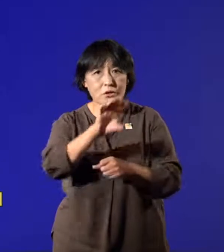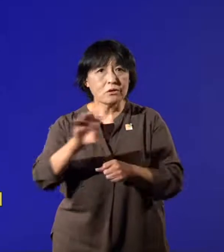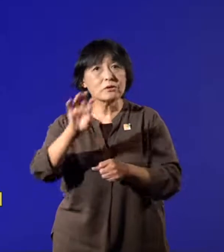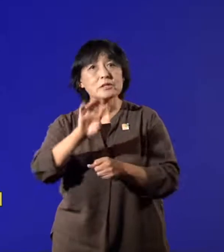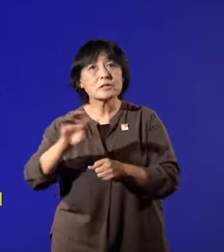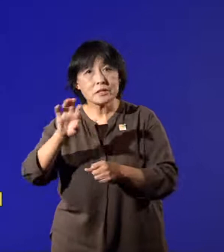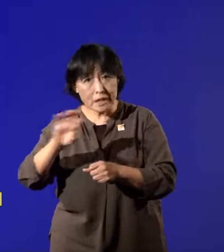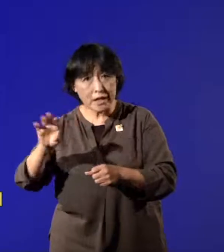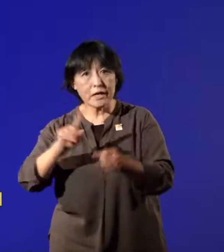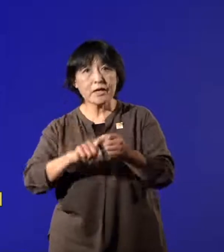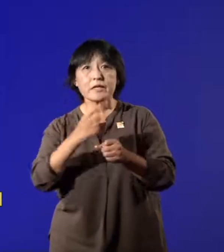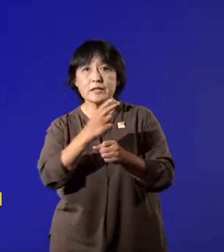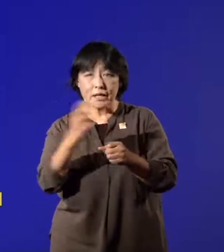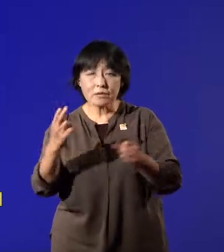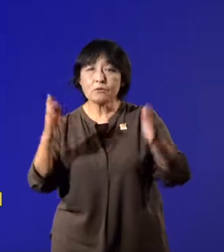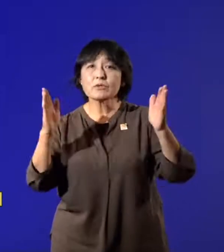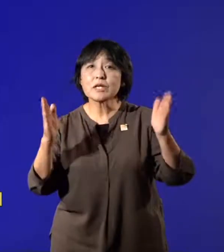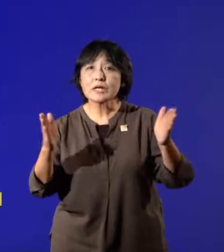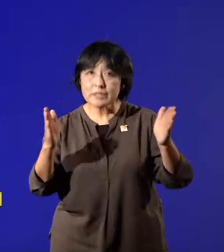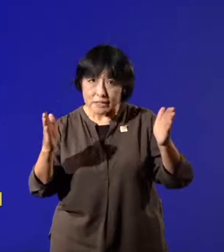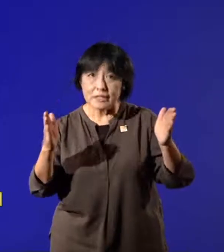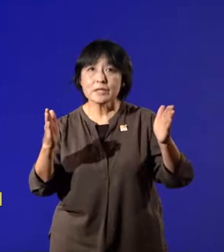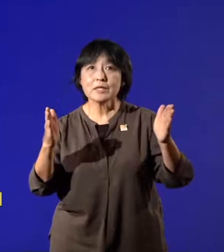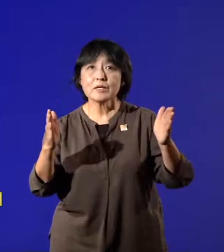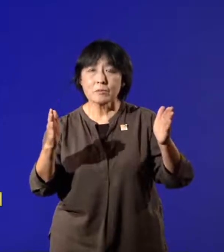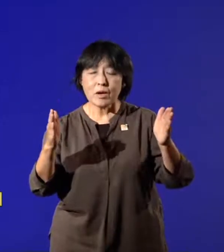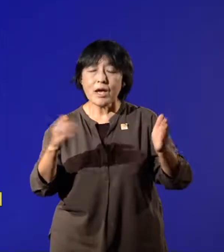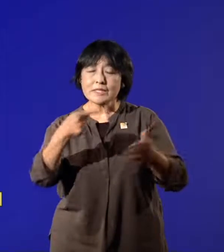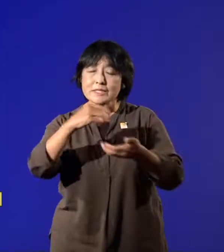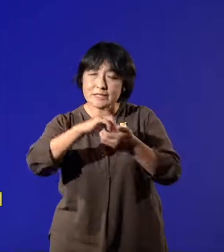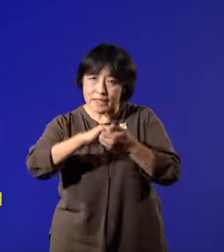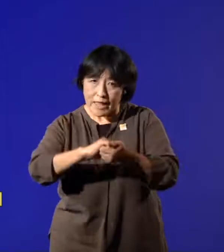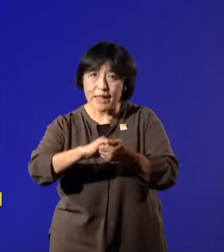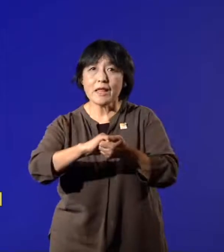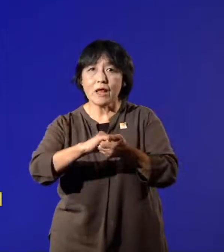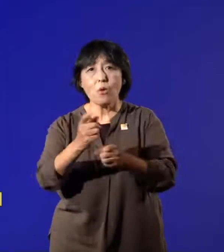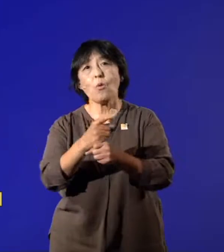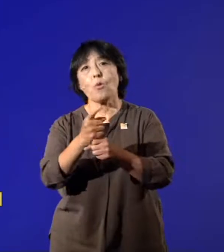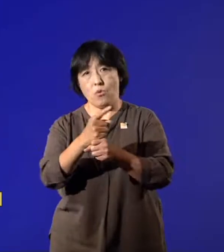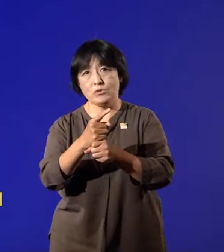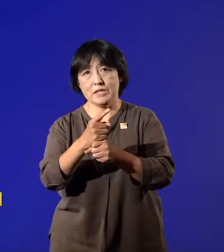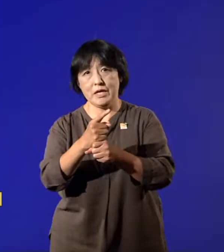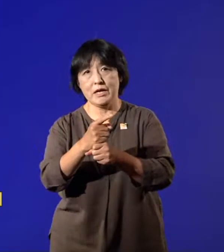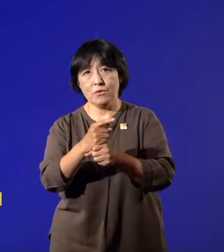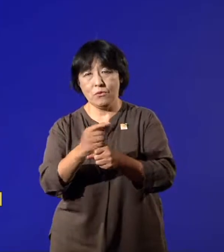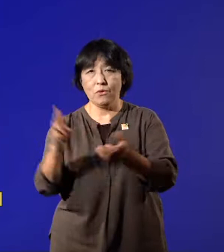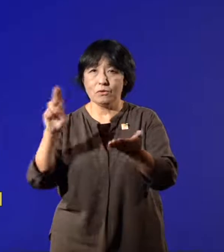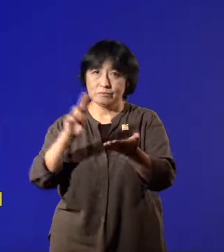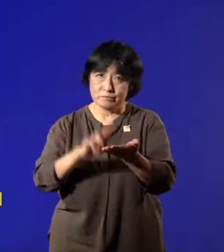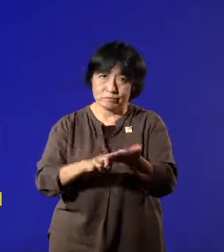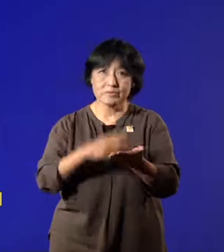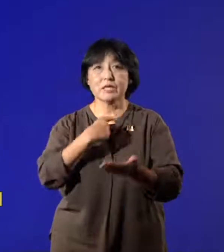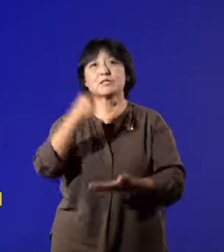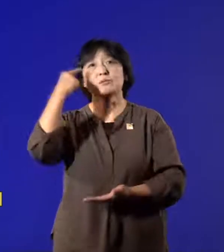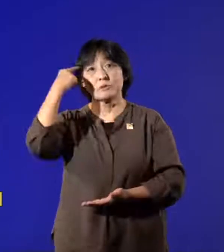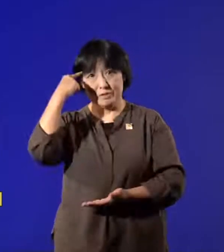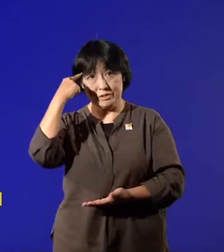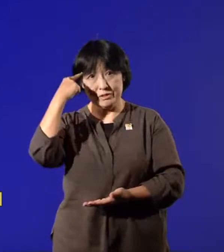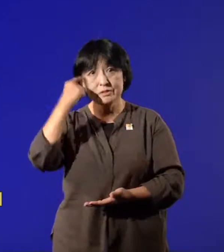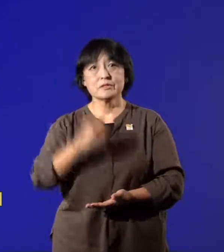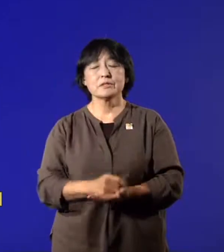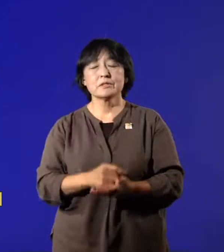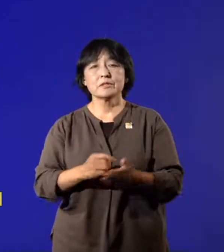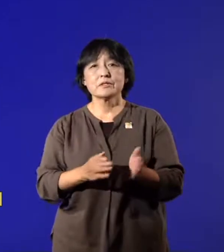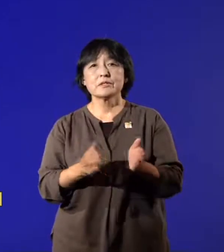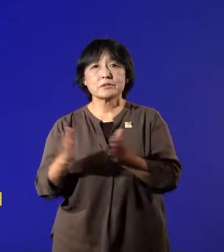年度内に一定程度方向性を固めていきたいと、このように考えているところであります。空港の